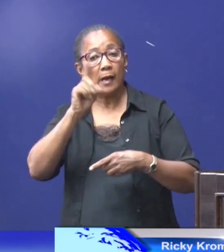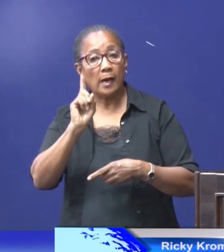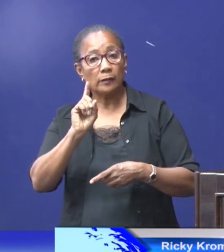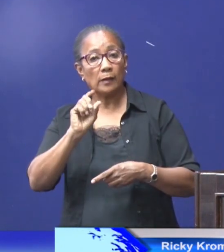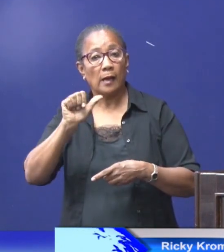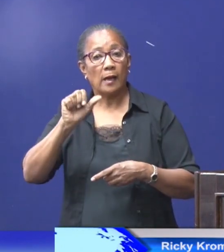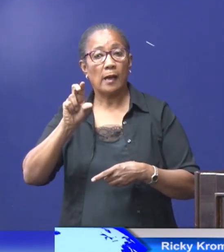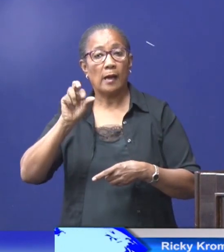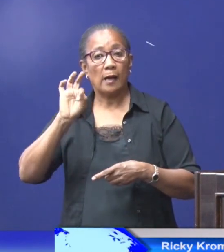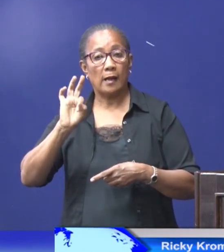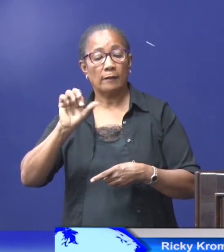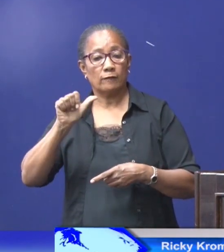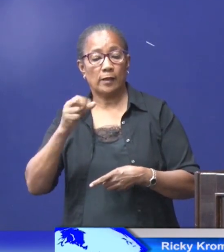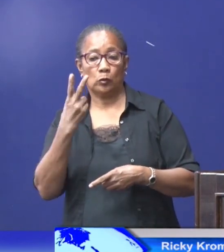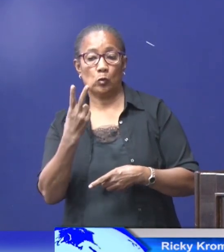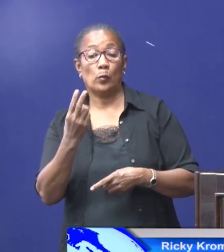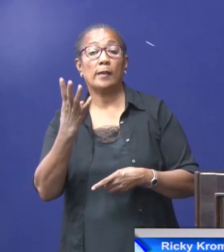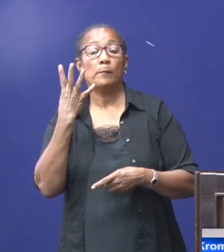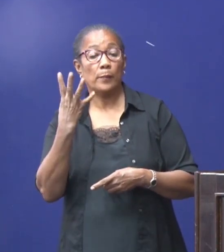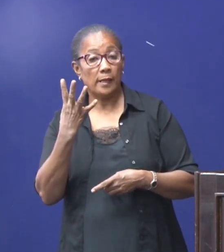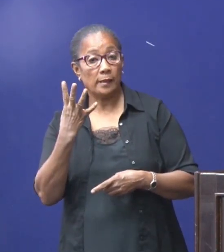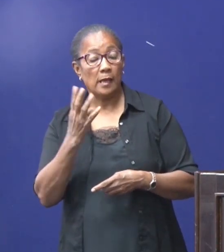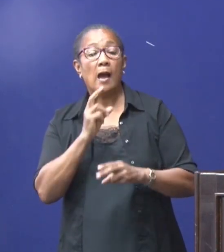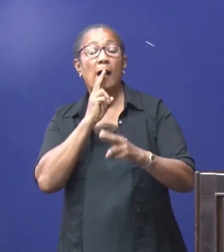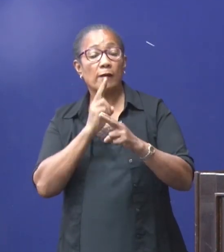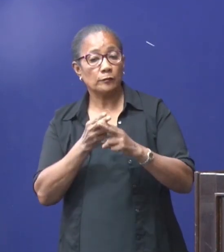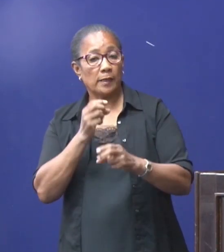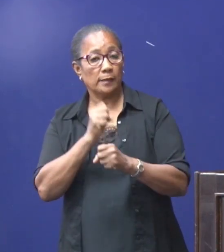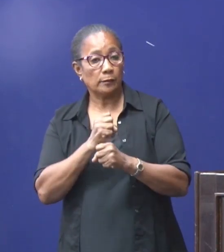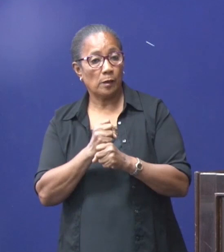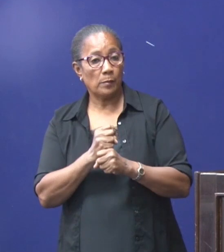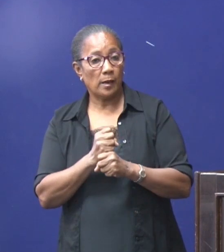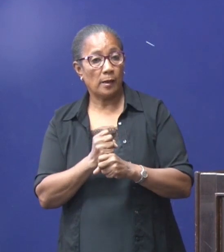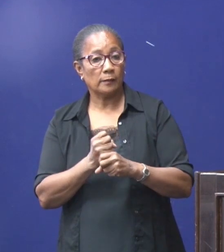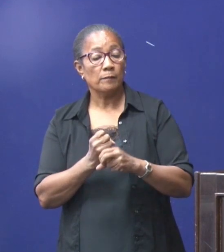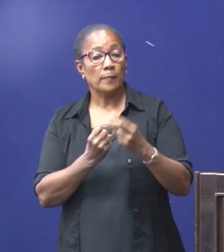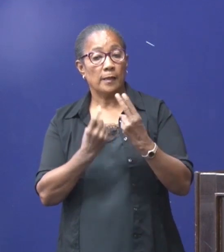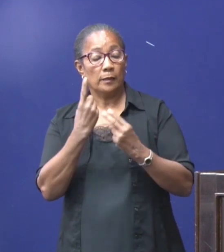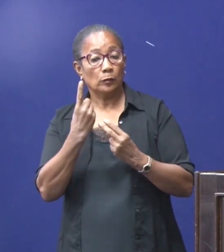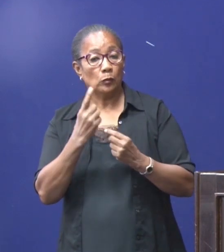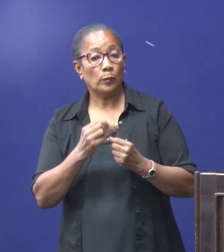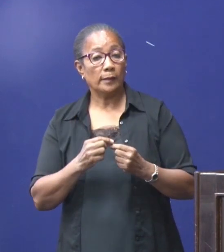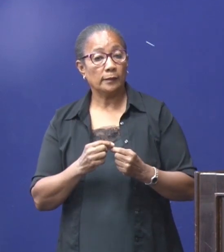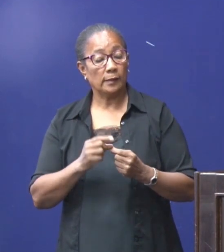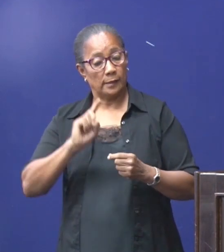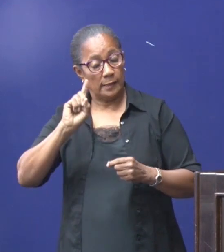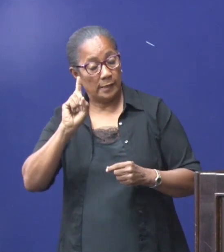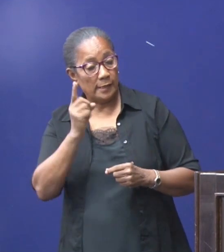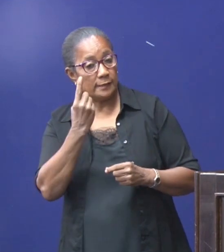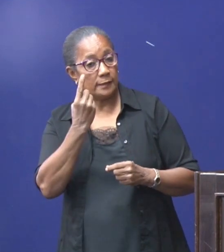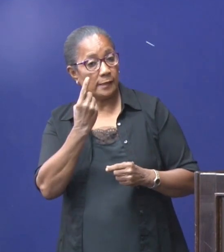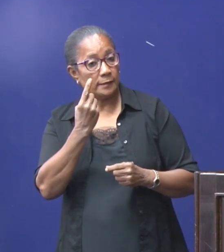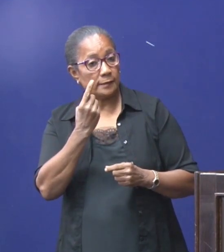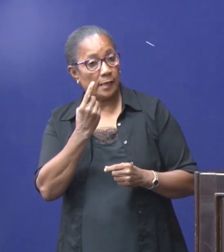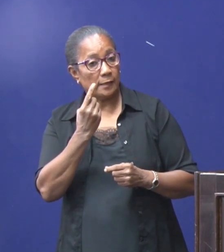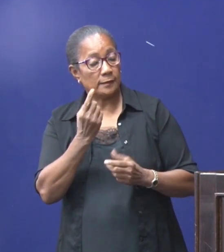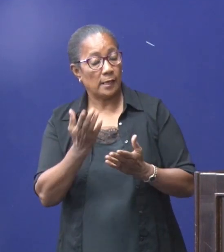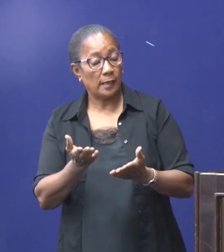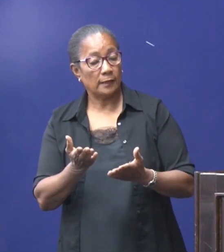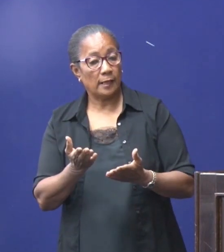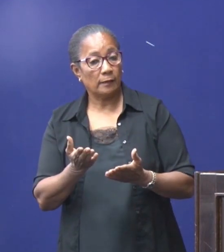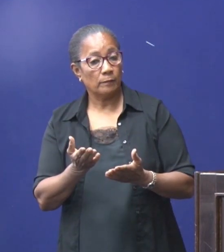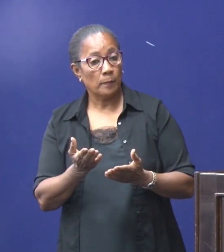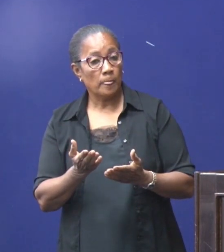Alpha 2B. Er is afgesproken dat er dus 2100 ampullen in eerste instantie, eerste aanleg,